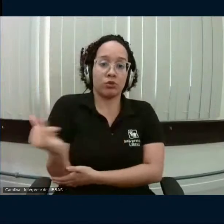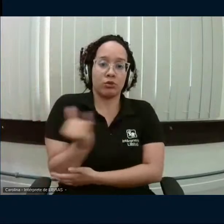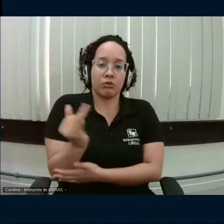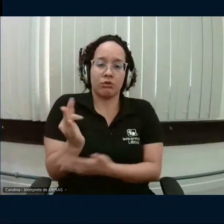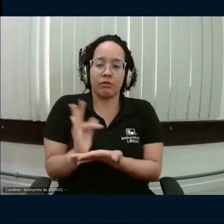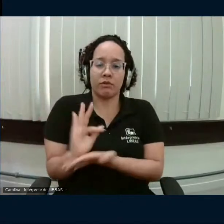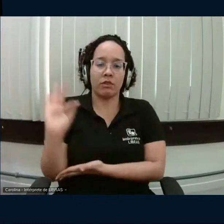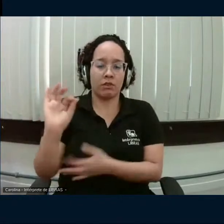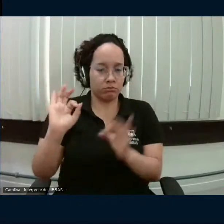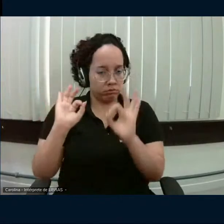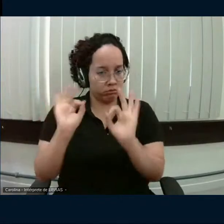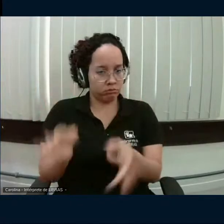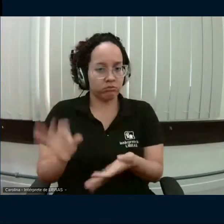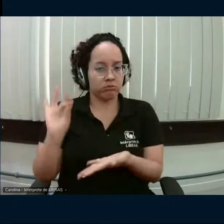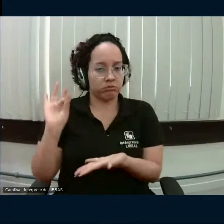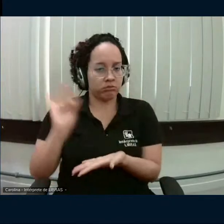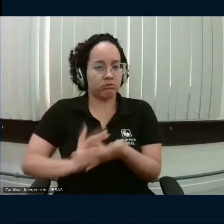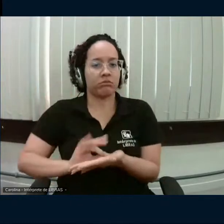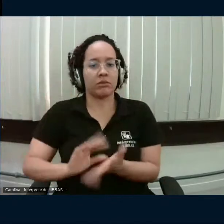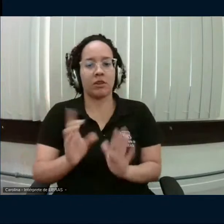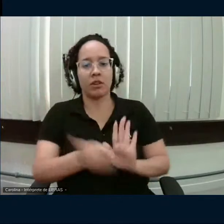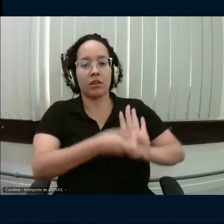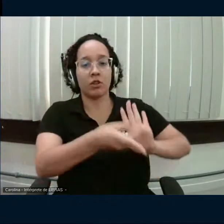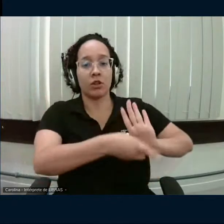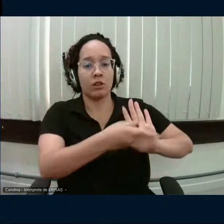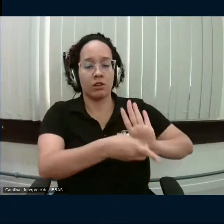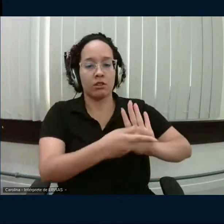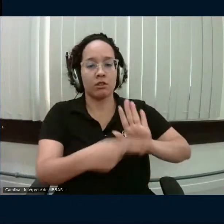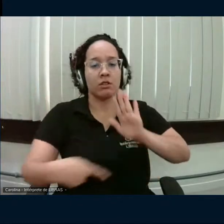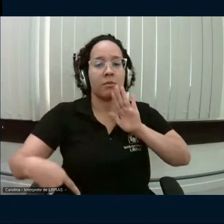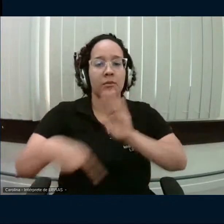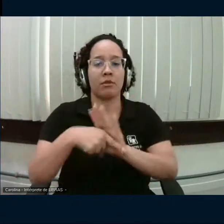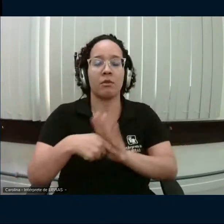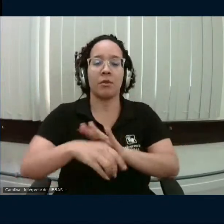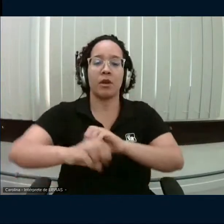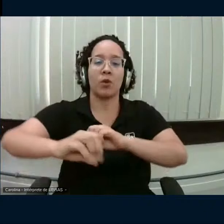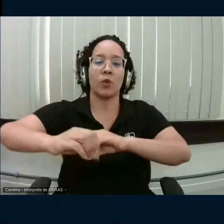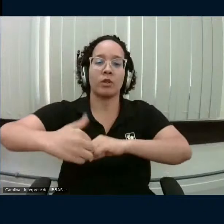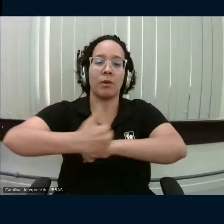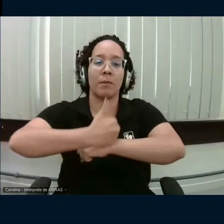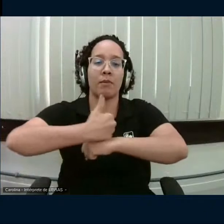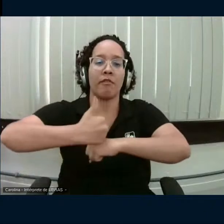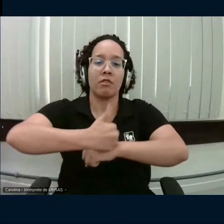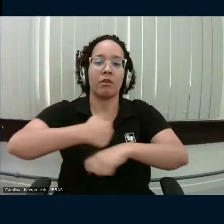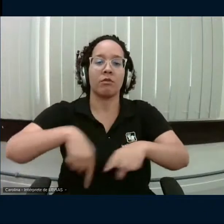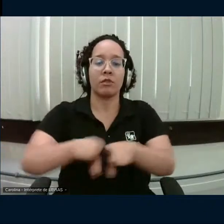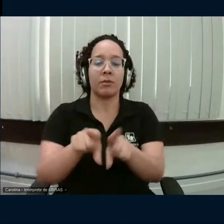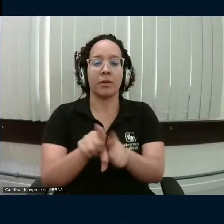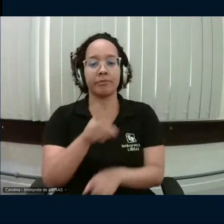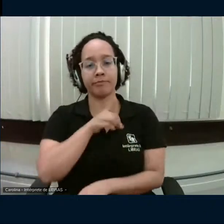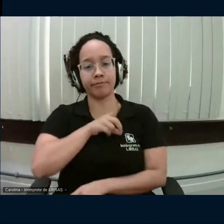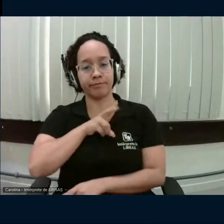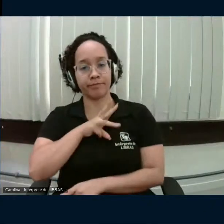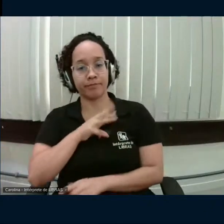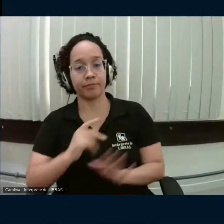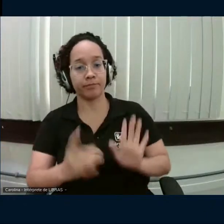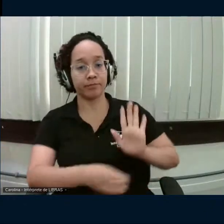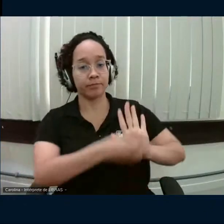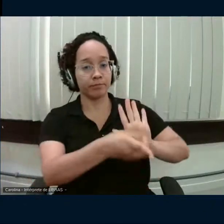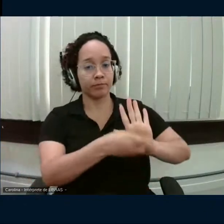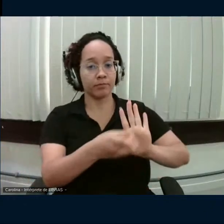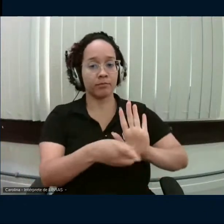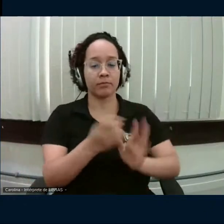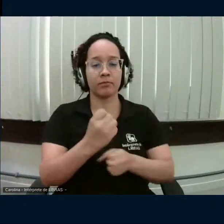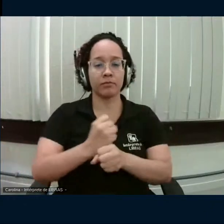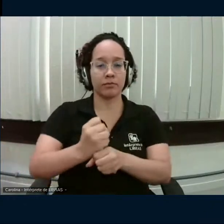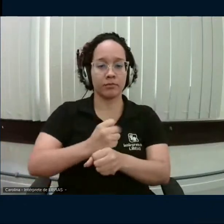federais. As diretrizes da educação profissional e do ensino médio, né, de 2012. Por